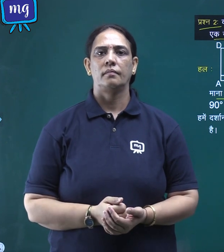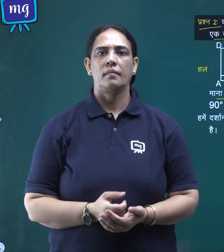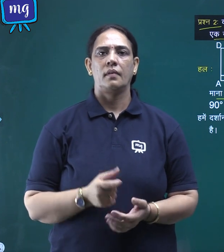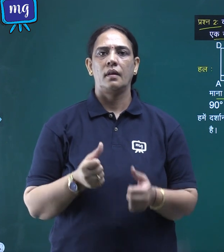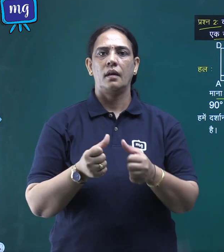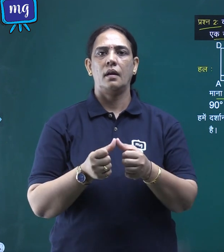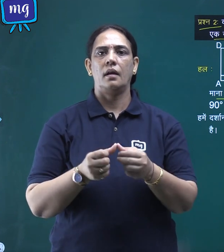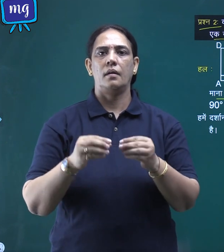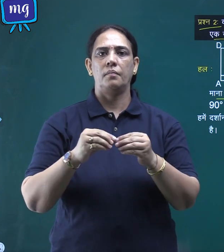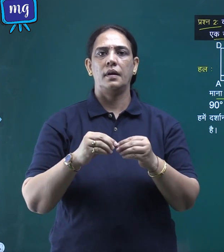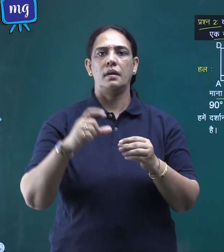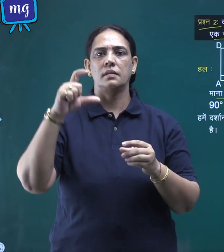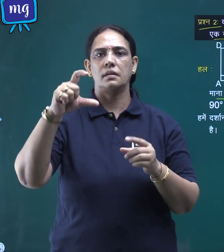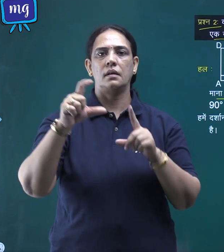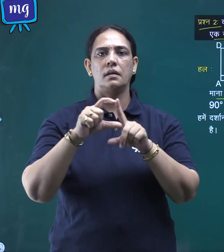ए बी सी डी